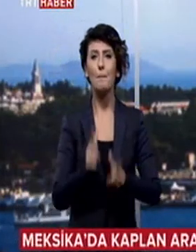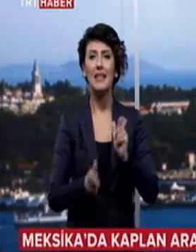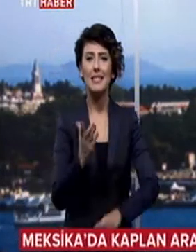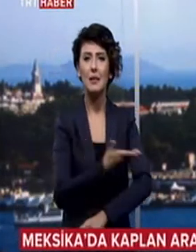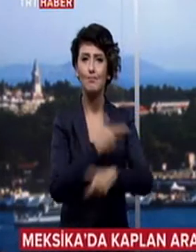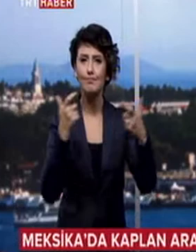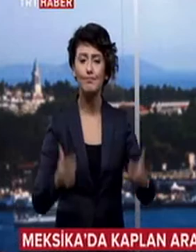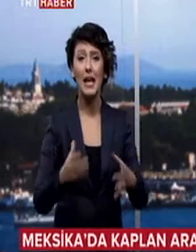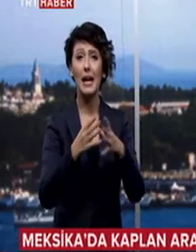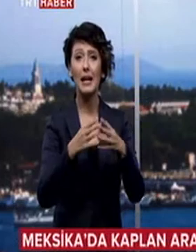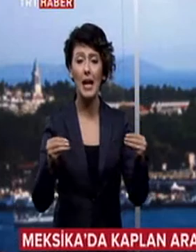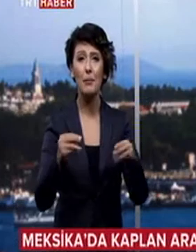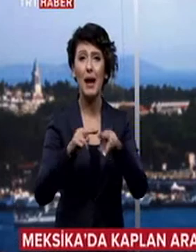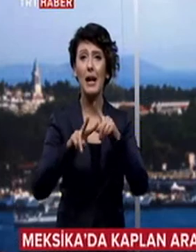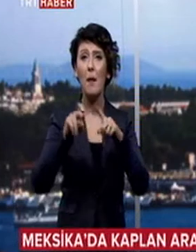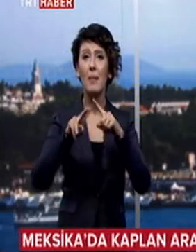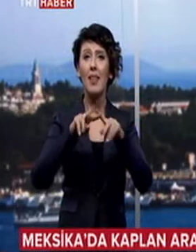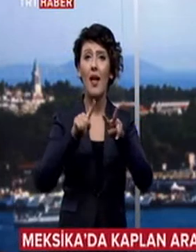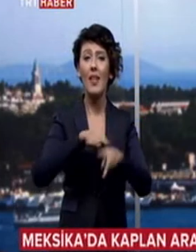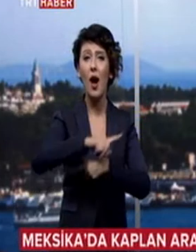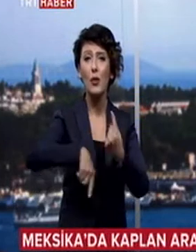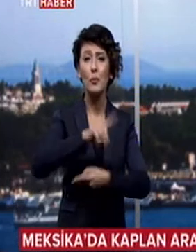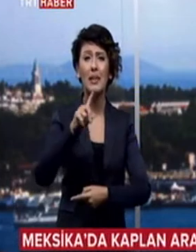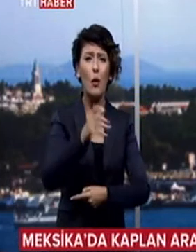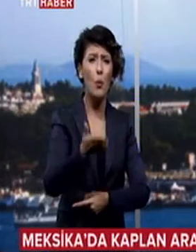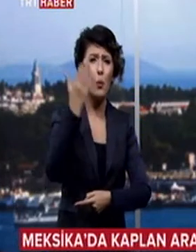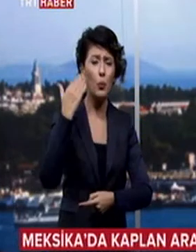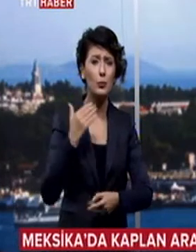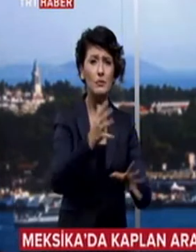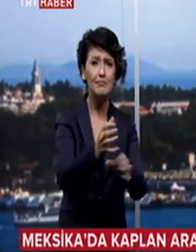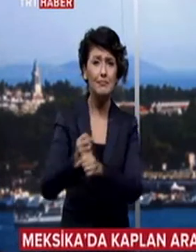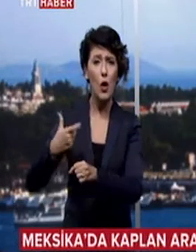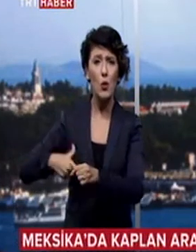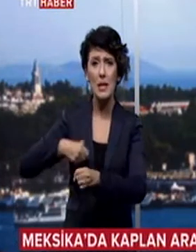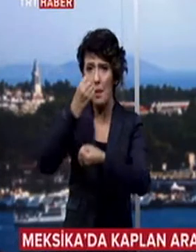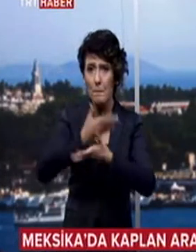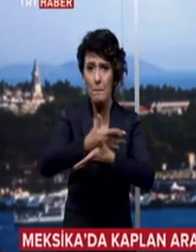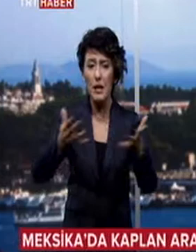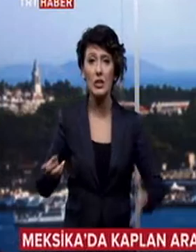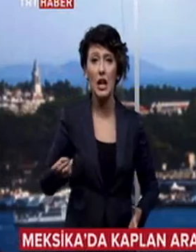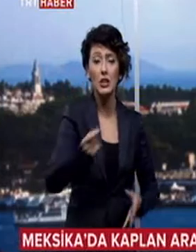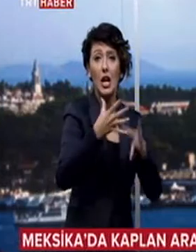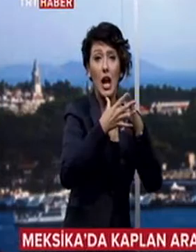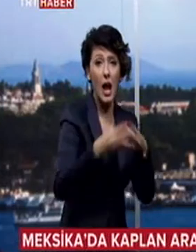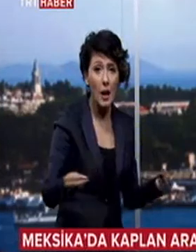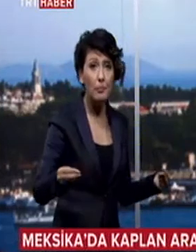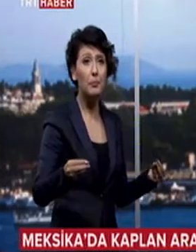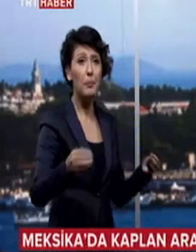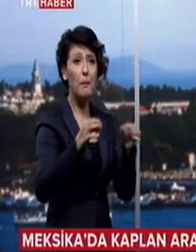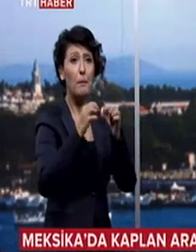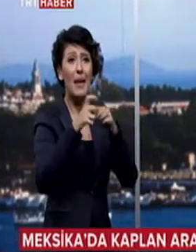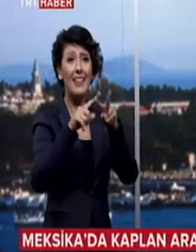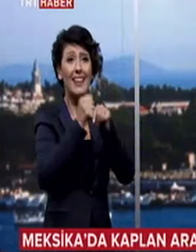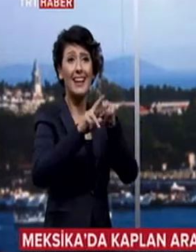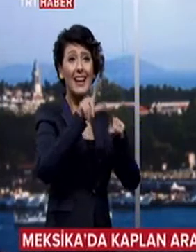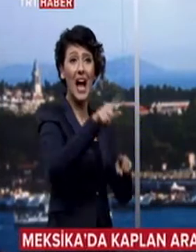Meksika'da kayıp kaplan aranıyor. Bir ay önce tutulduğu özel bahçeden kaçarak kayıplara karışan